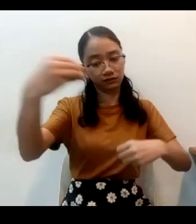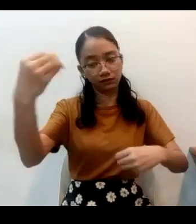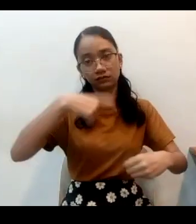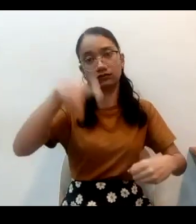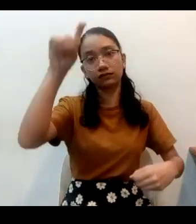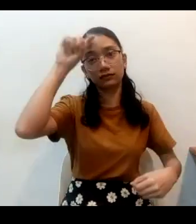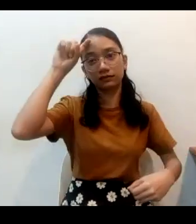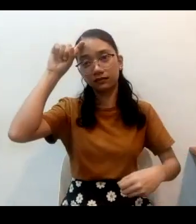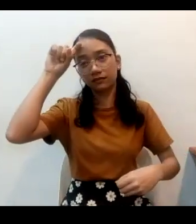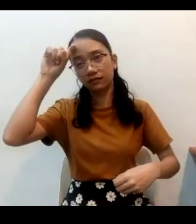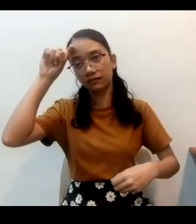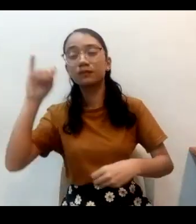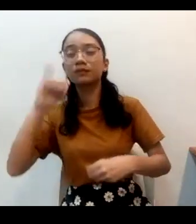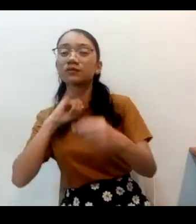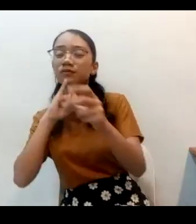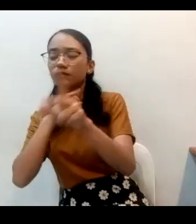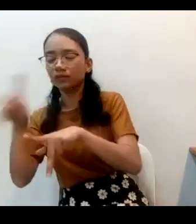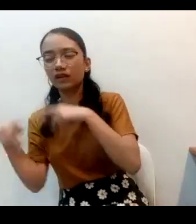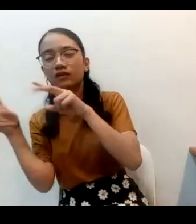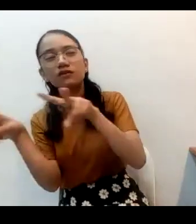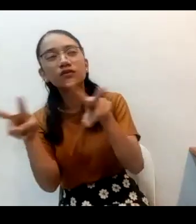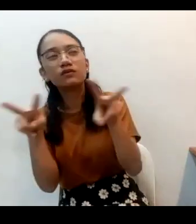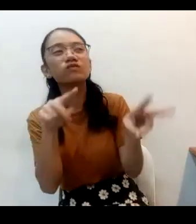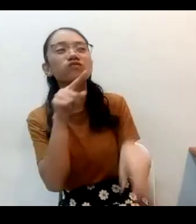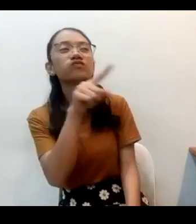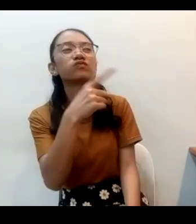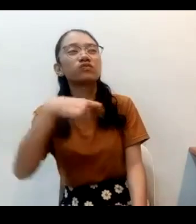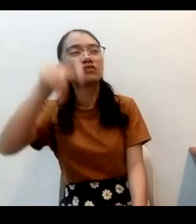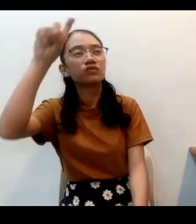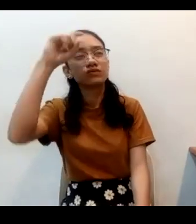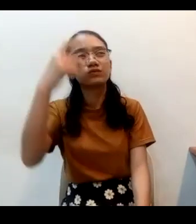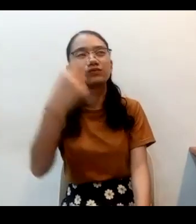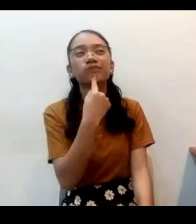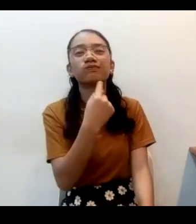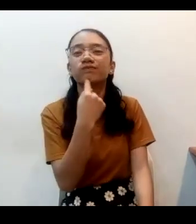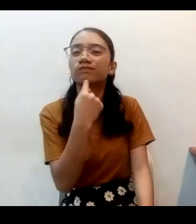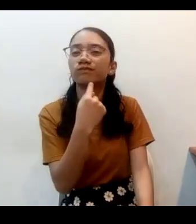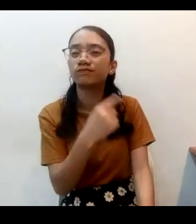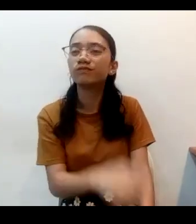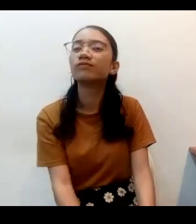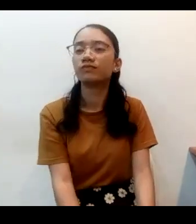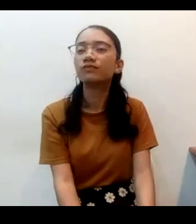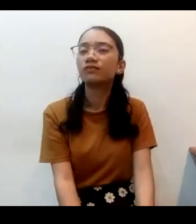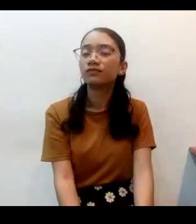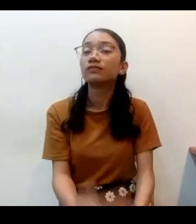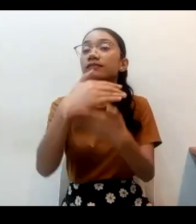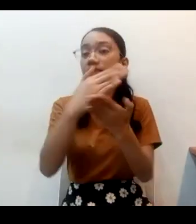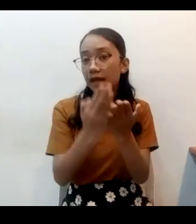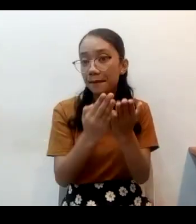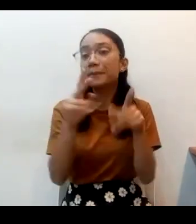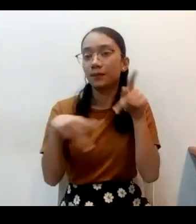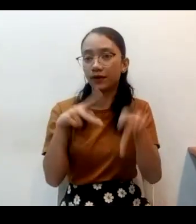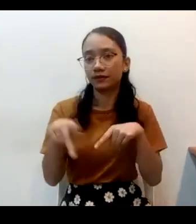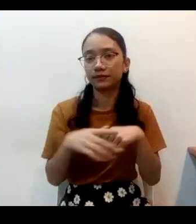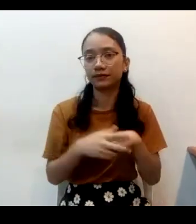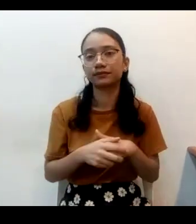miss the Egypt. At sa pasimula po, pagkatapos po nilang lumabas mula po sa lupain ng Egypto, may mga tao po, ilang mga tao na gusto